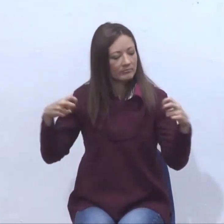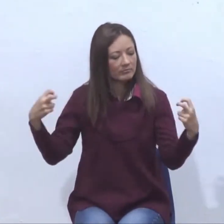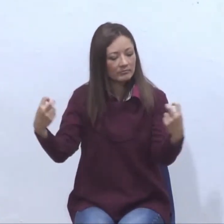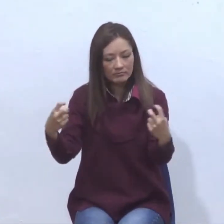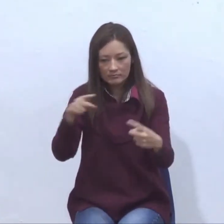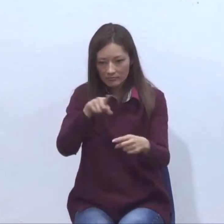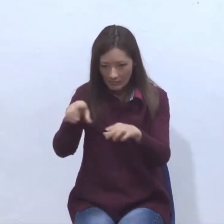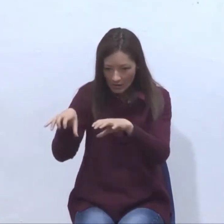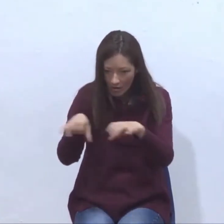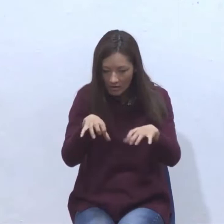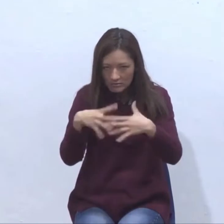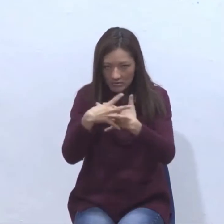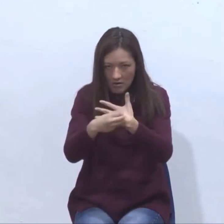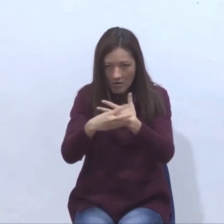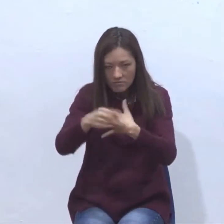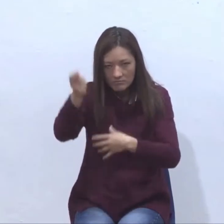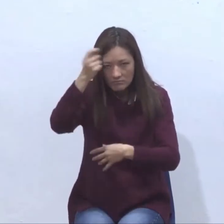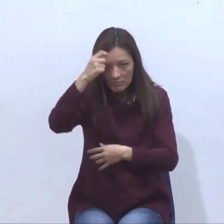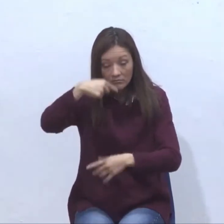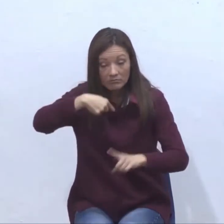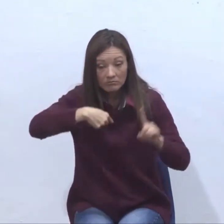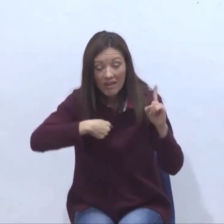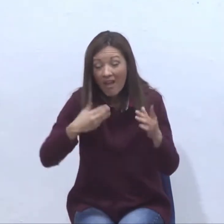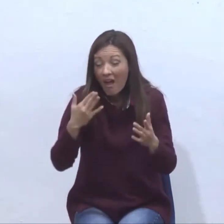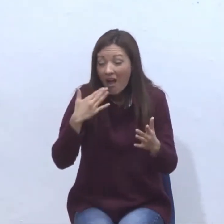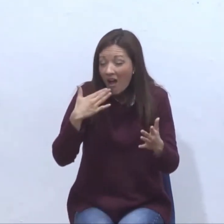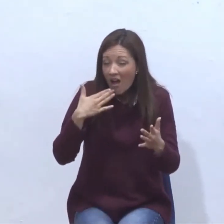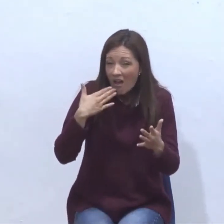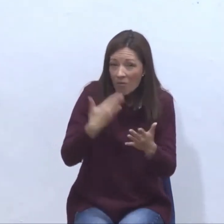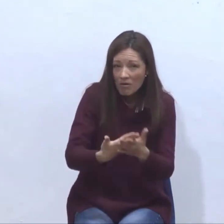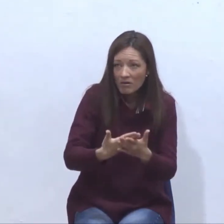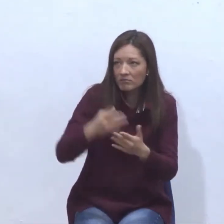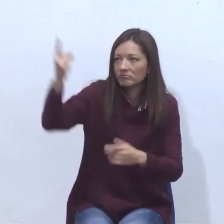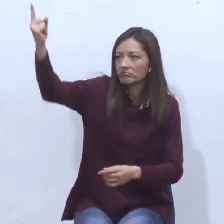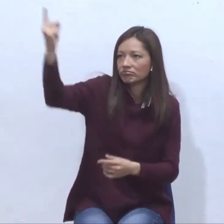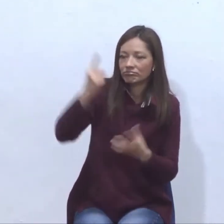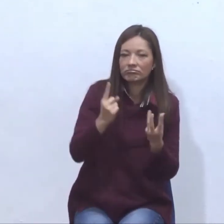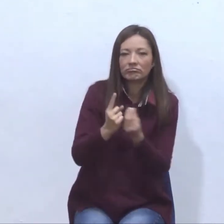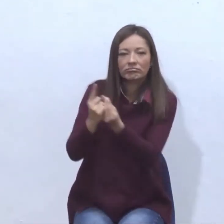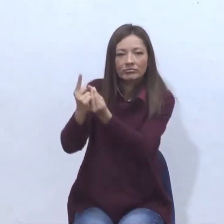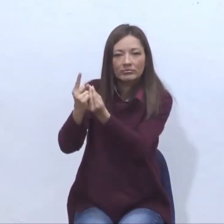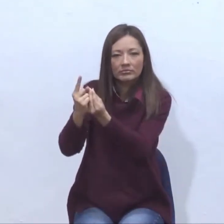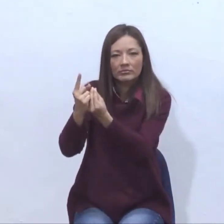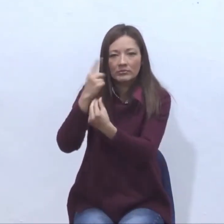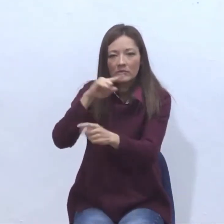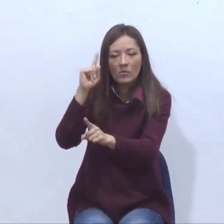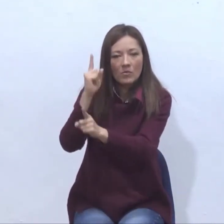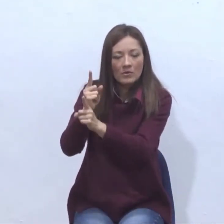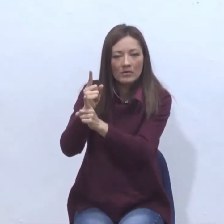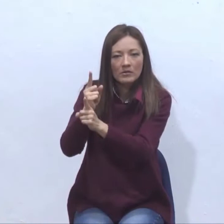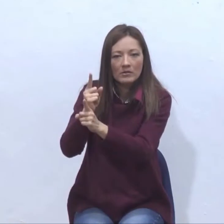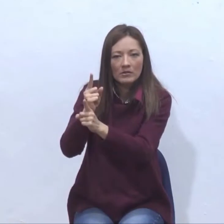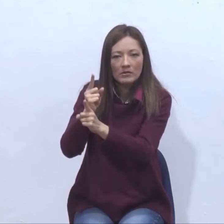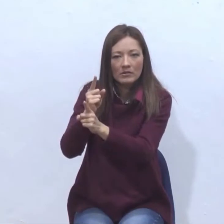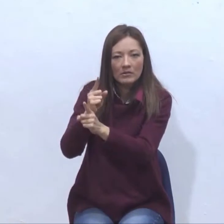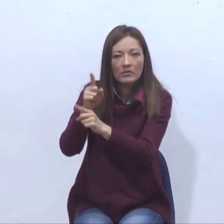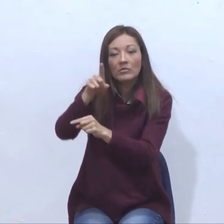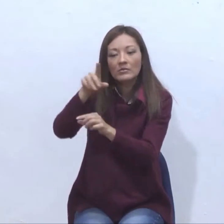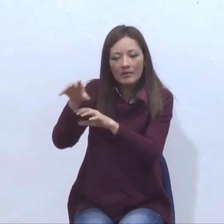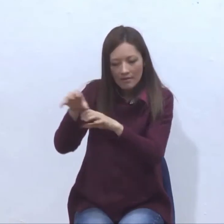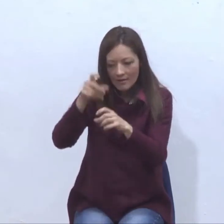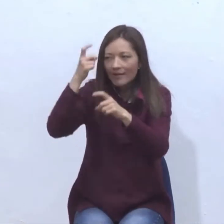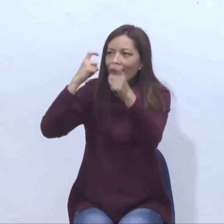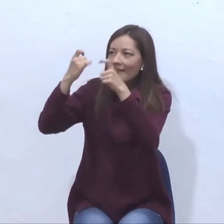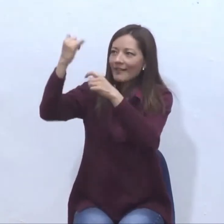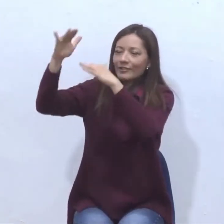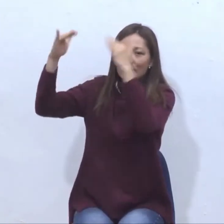mí, hasta que yo vuelva, hasta que sea cumplido en el reino, hasta que lo haga en el reino,